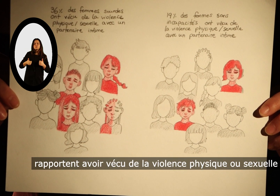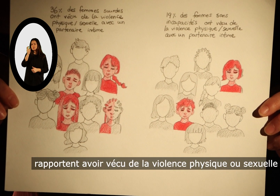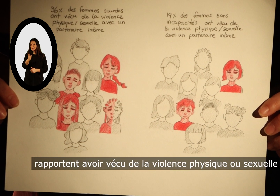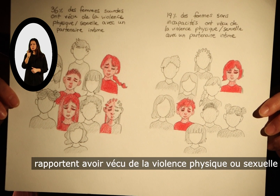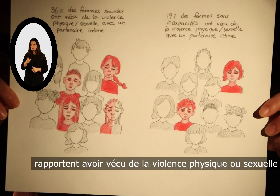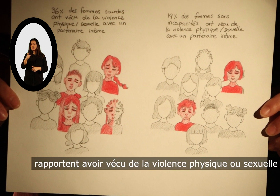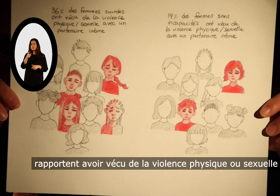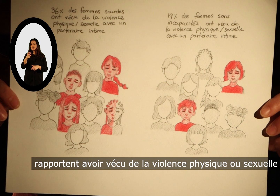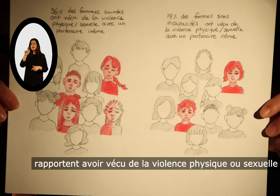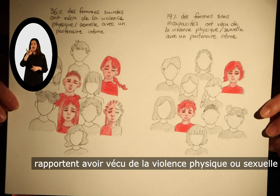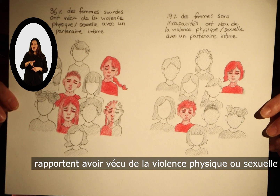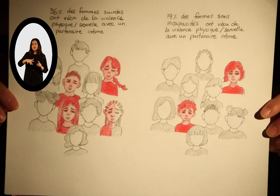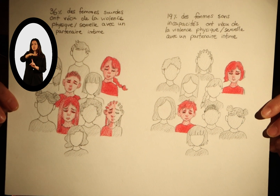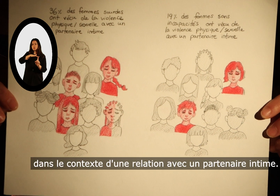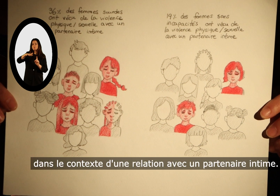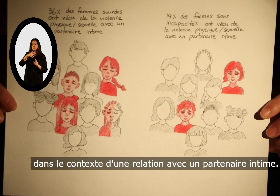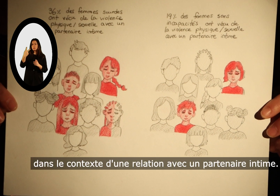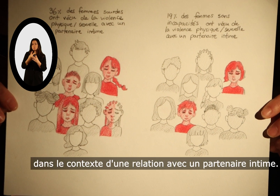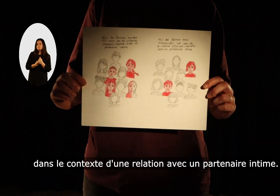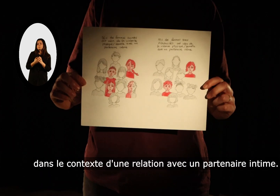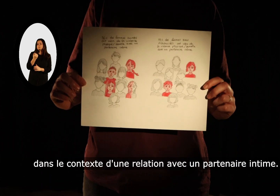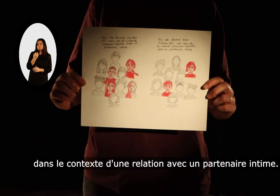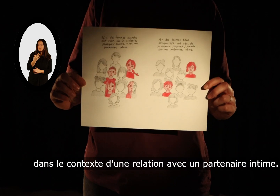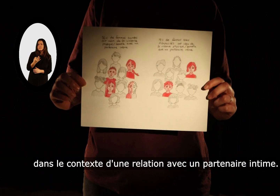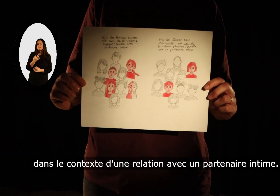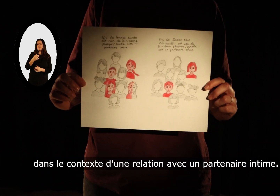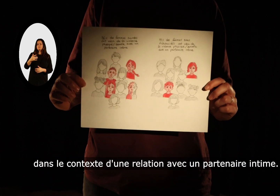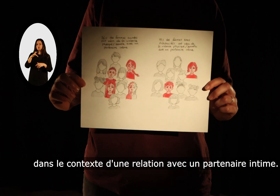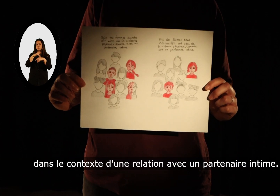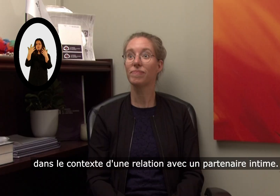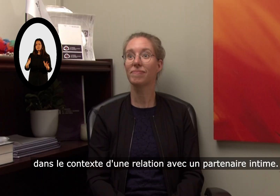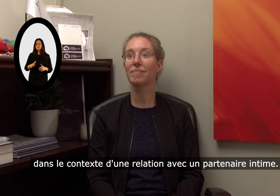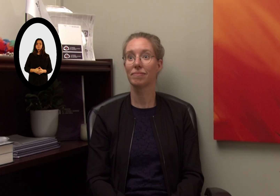violence physique ou sexuelle dans le contexte d'une relation avec un partenaire intime.